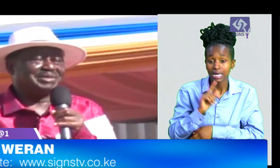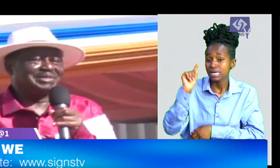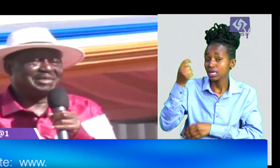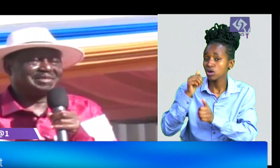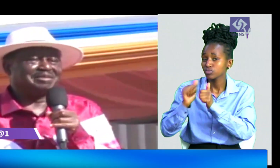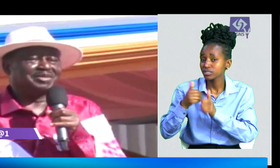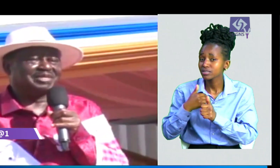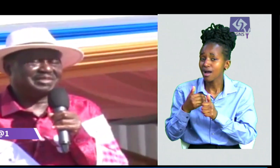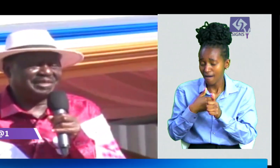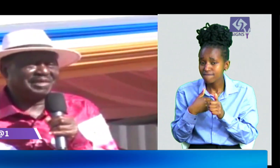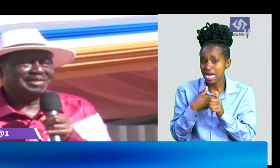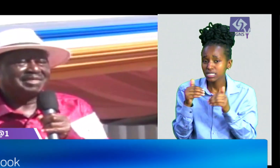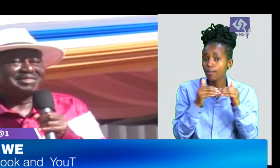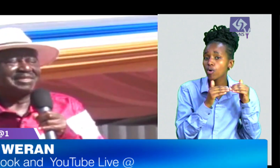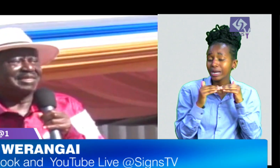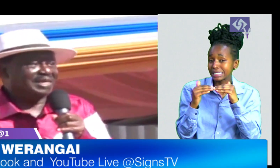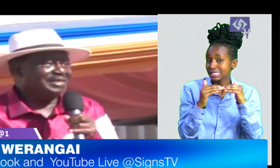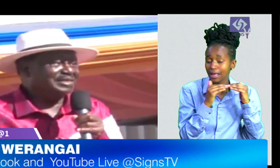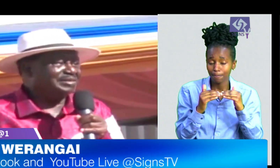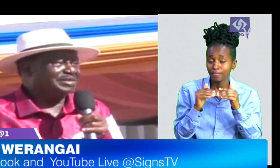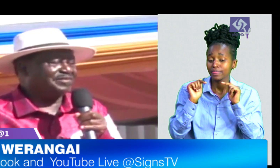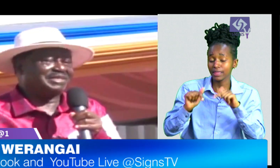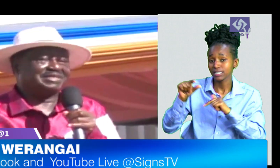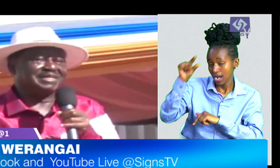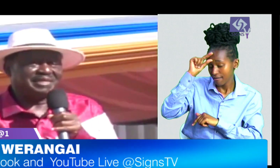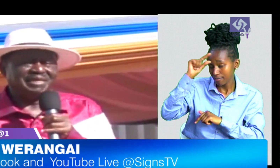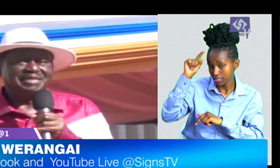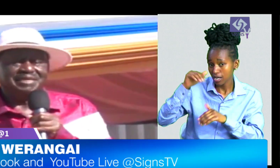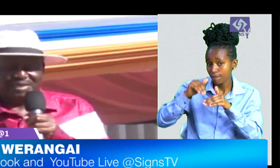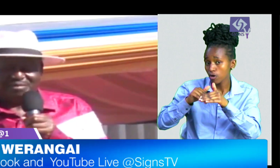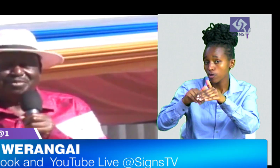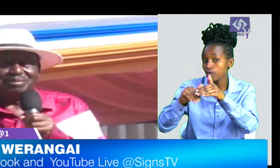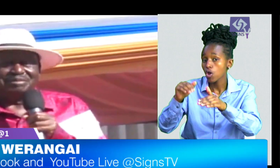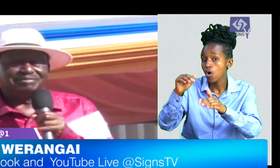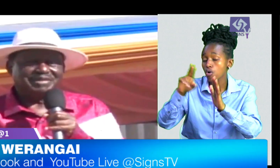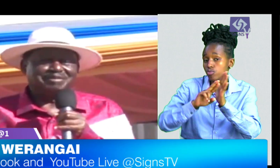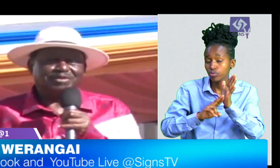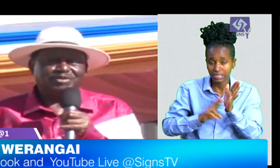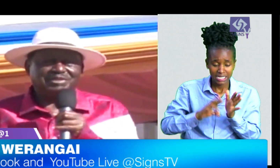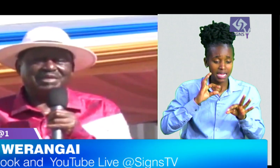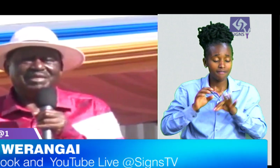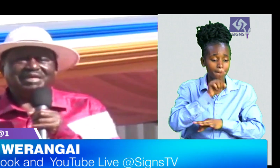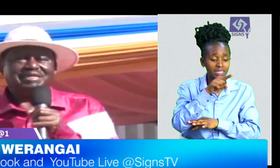ya kidemokrasia, serikali yenyewe inafuata sheria, kama mtu amefanya makosa